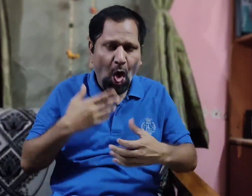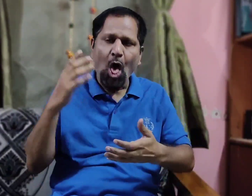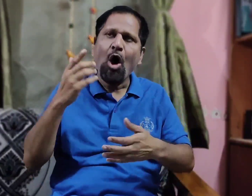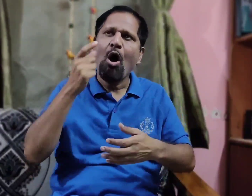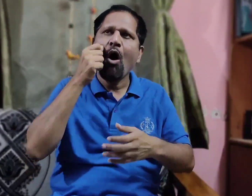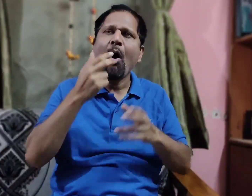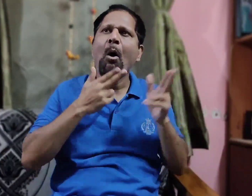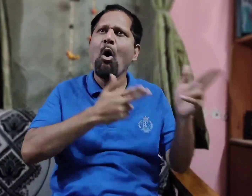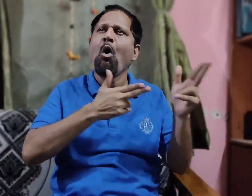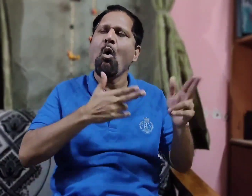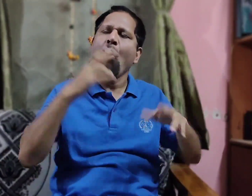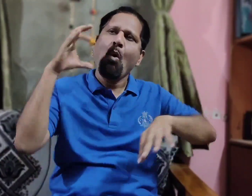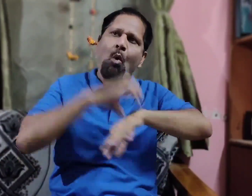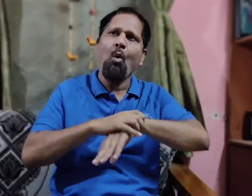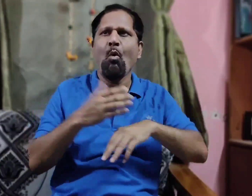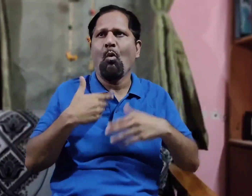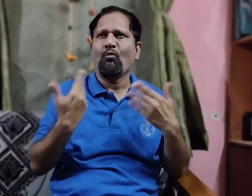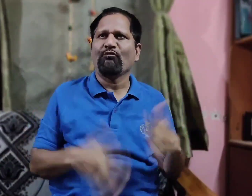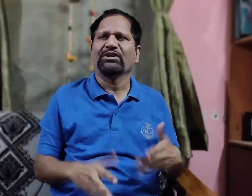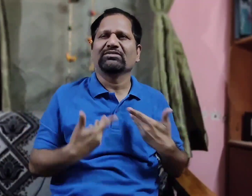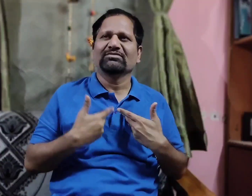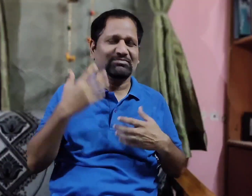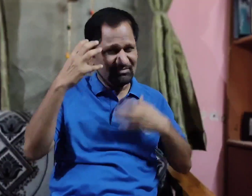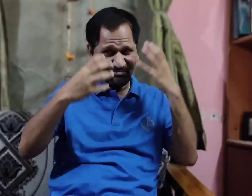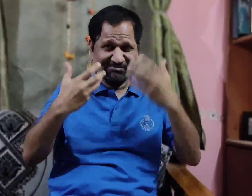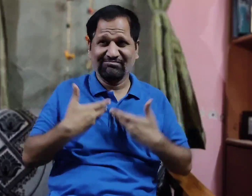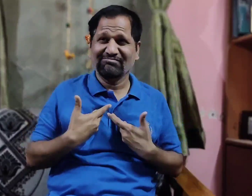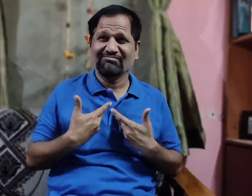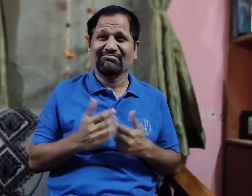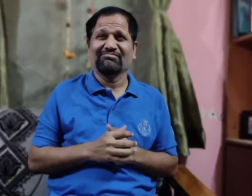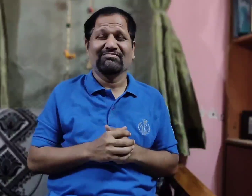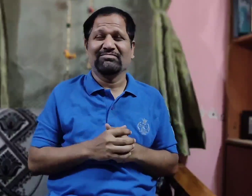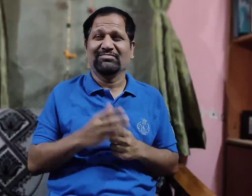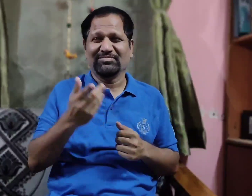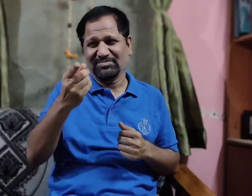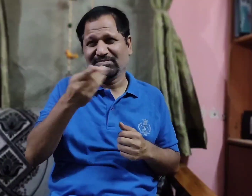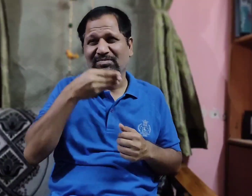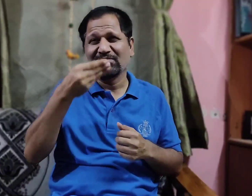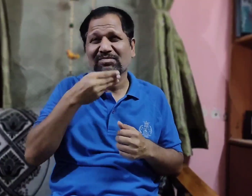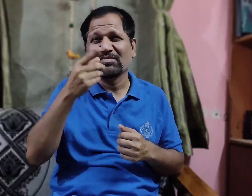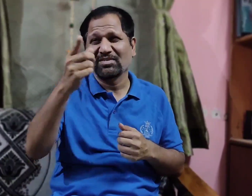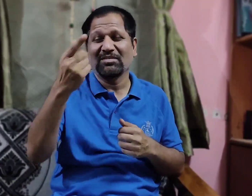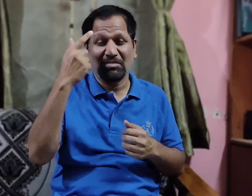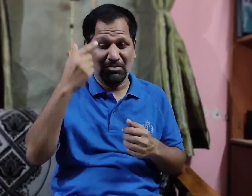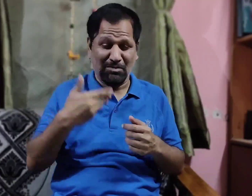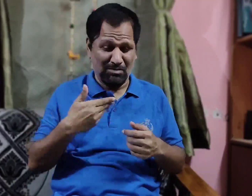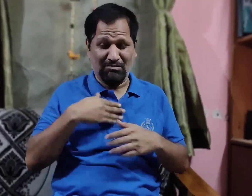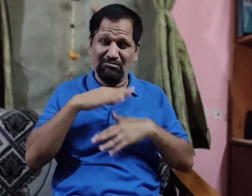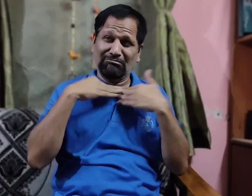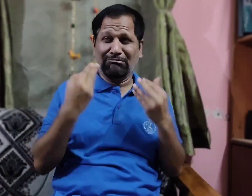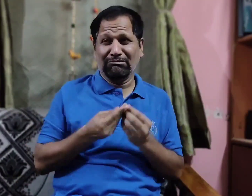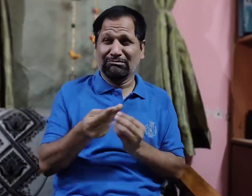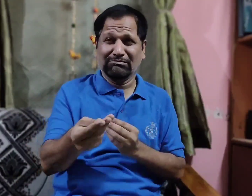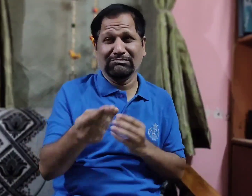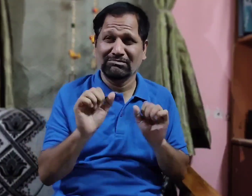लता मुसीबत का कारण बन सकती, लेकिन हमने आपकी हंसी उड़ाई थी। लेकिन आज वो बात सच निकली, हम तो सब जाल में फंस गए इस लता के